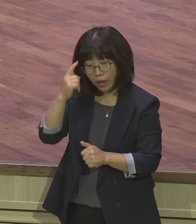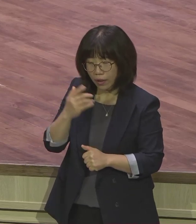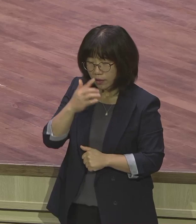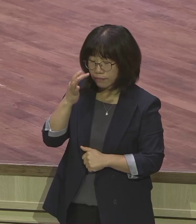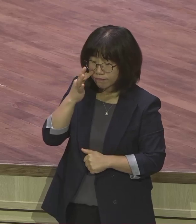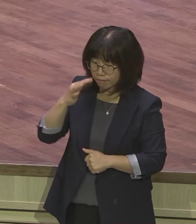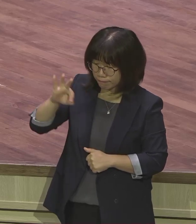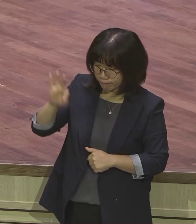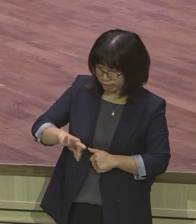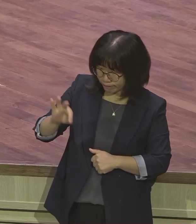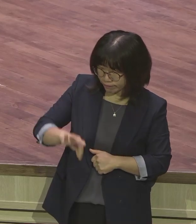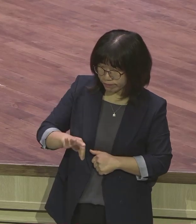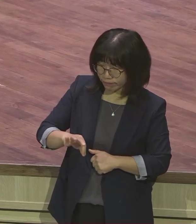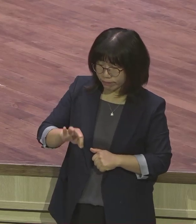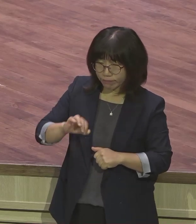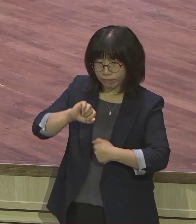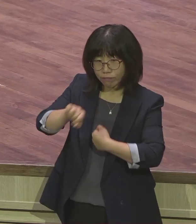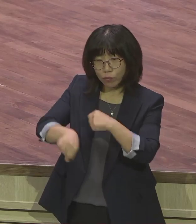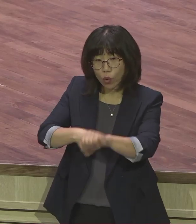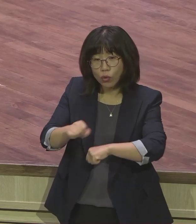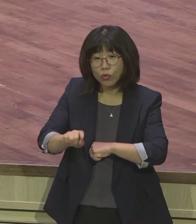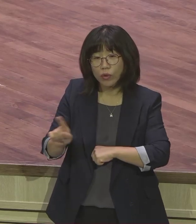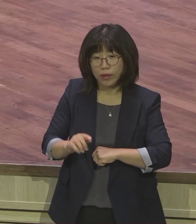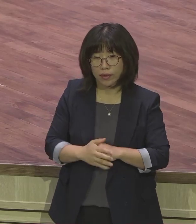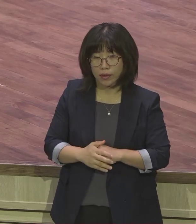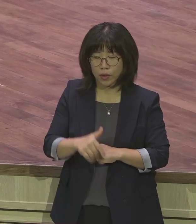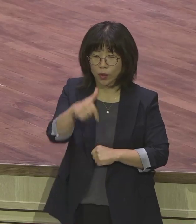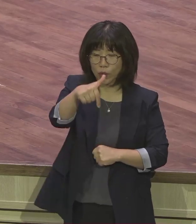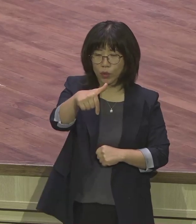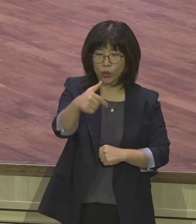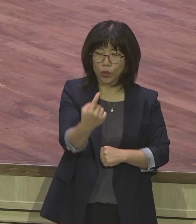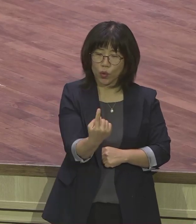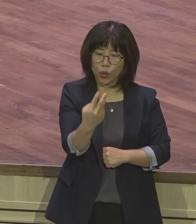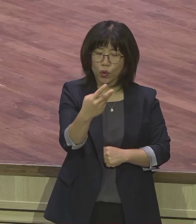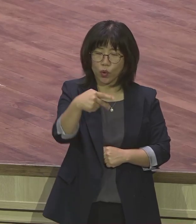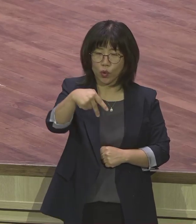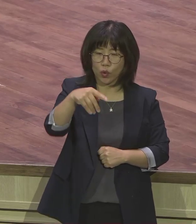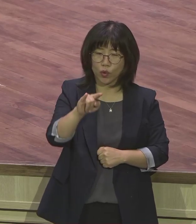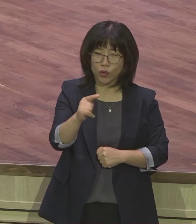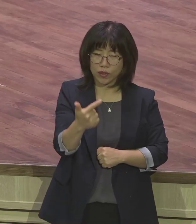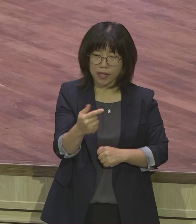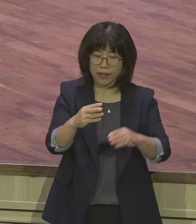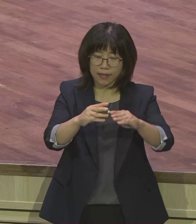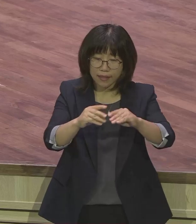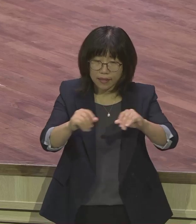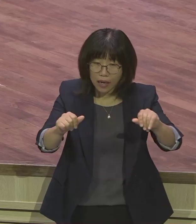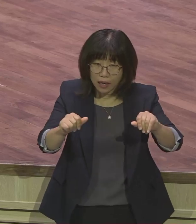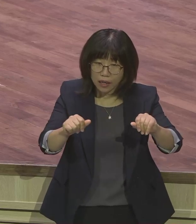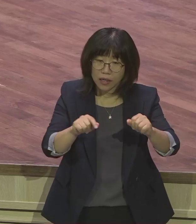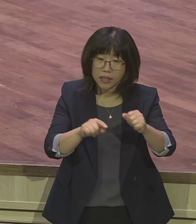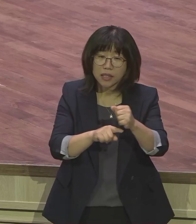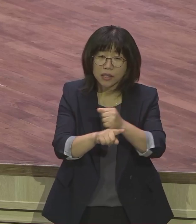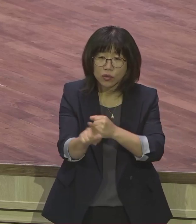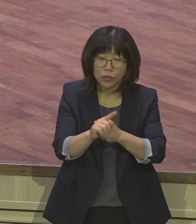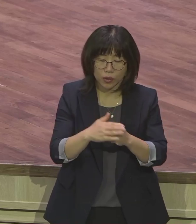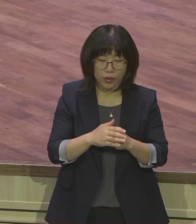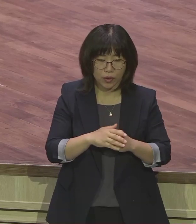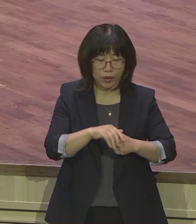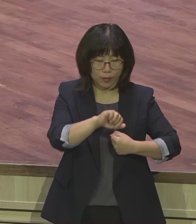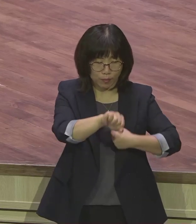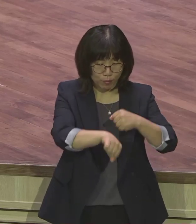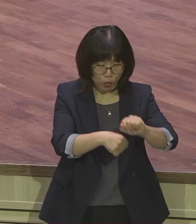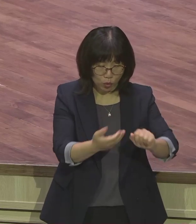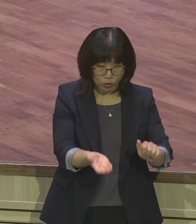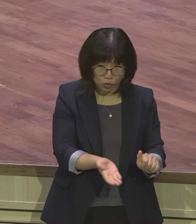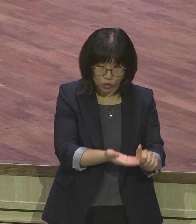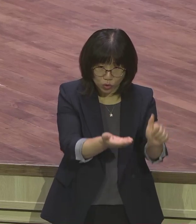무시당하는 목축업자라고 고수현 땅은요 상세사진 밝혀 나오지만 목축업을 하는 게